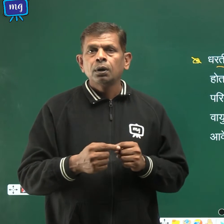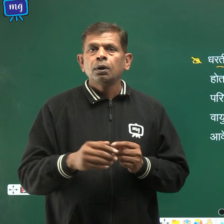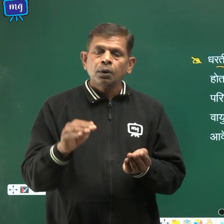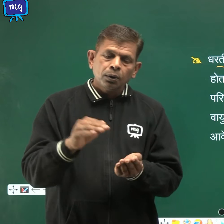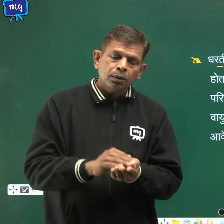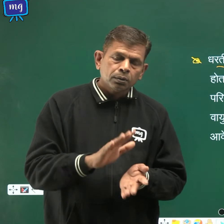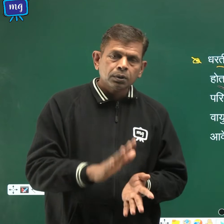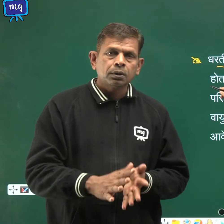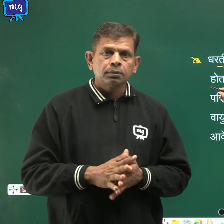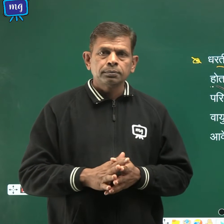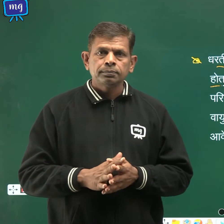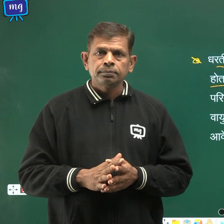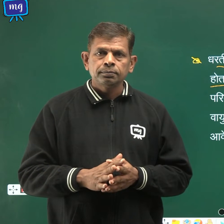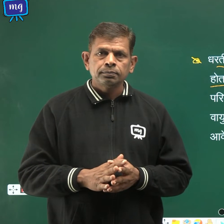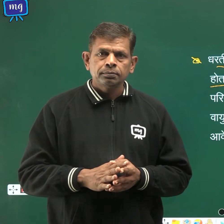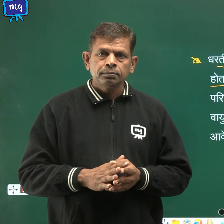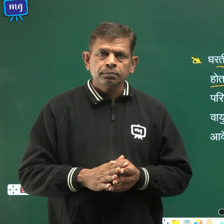संचय होता है।